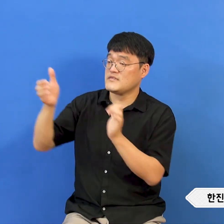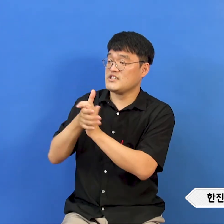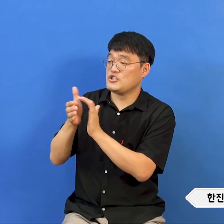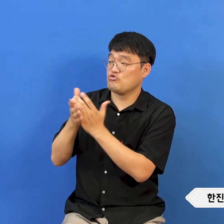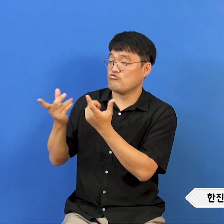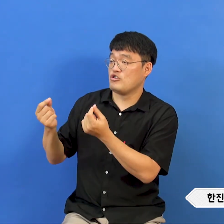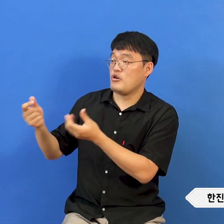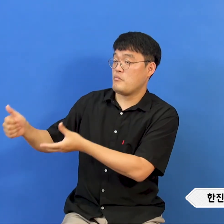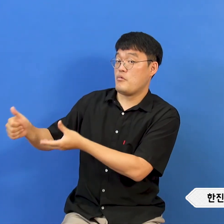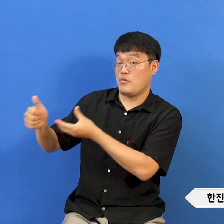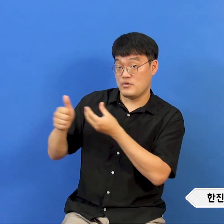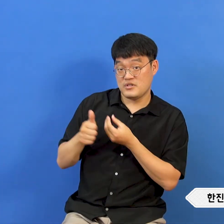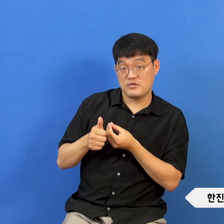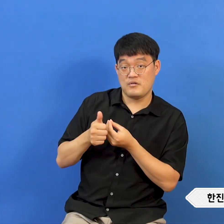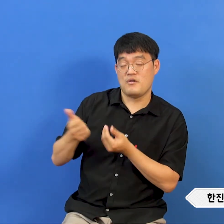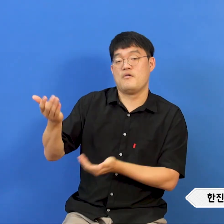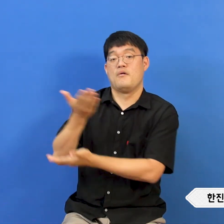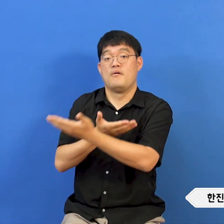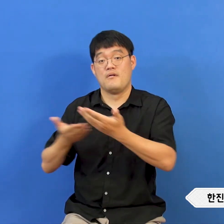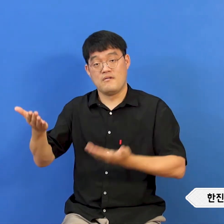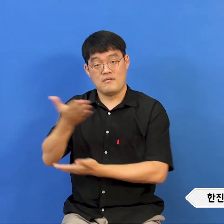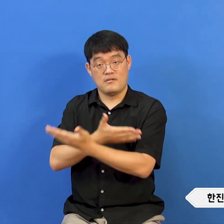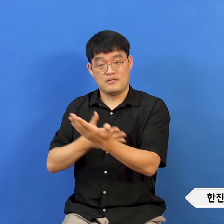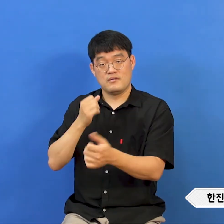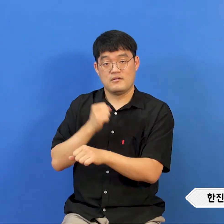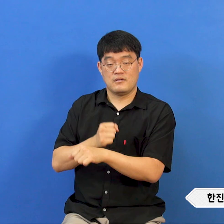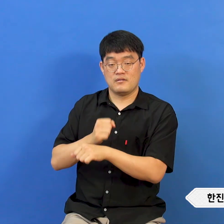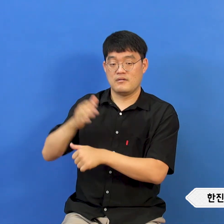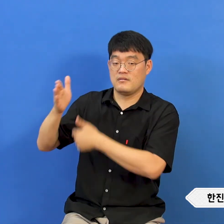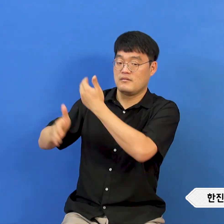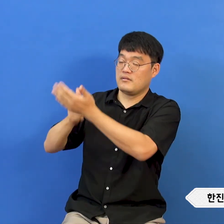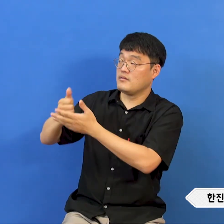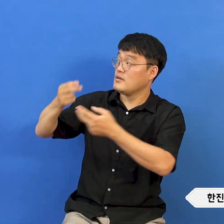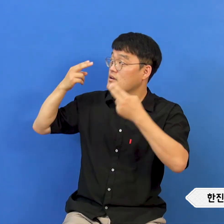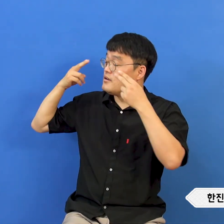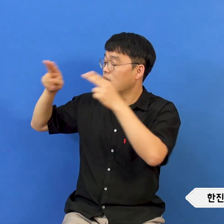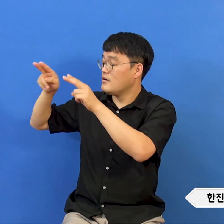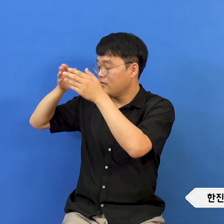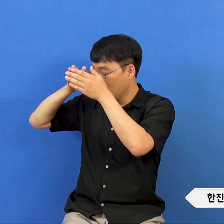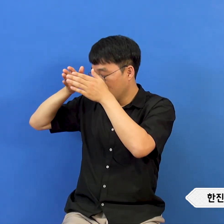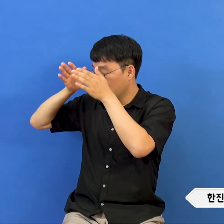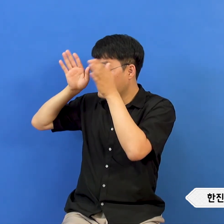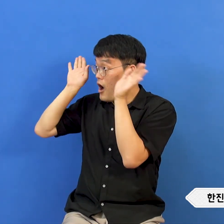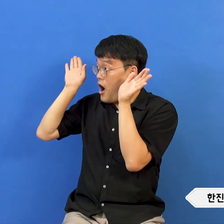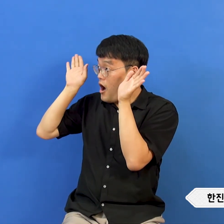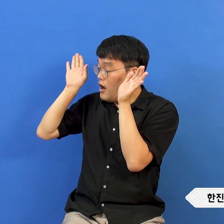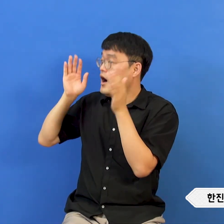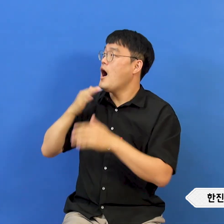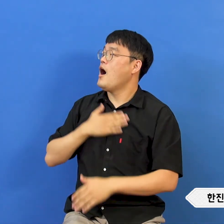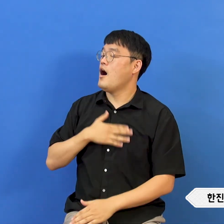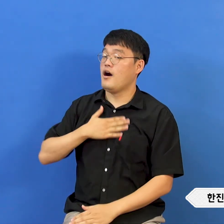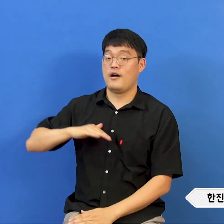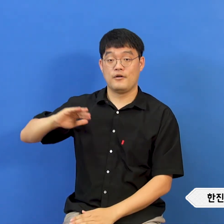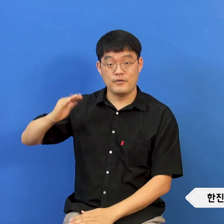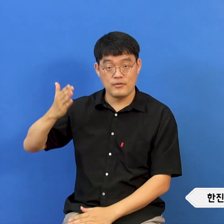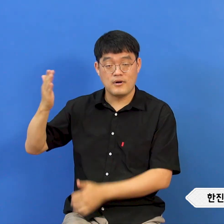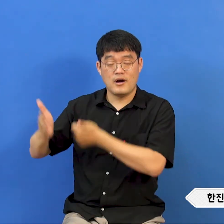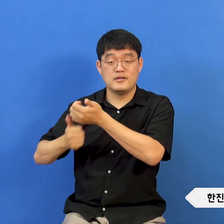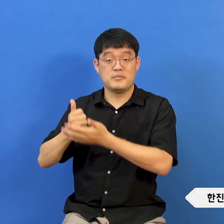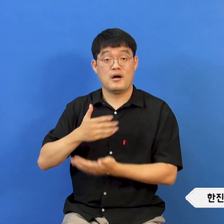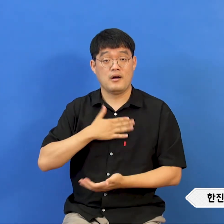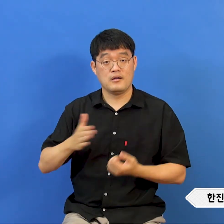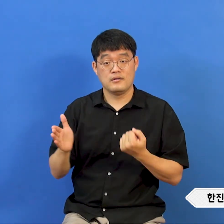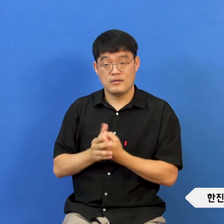교통하니까 저절로 하나님에 대한 눈이 자꾸 열려져서 하나님을 알게 되었고, 하나님을 아니까 그 희한한 그